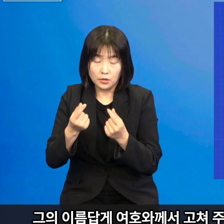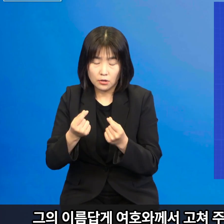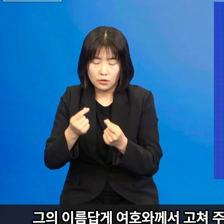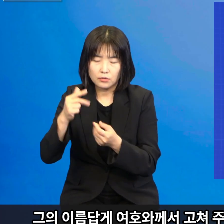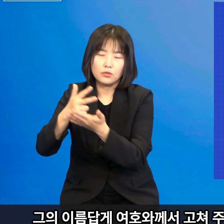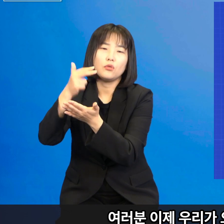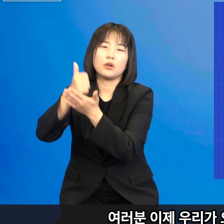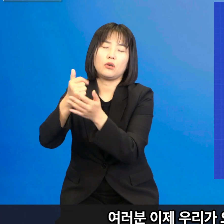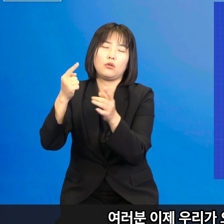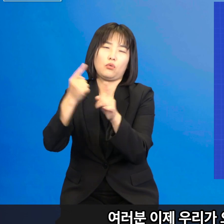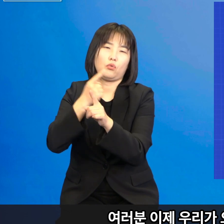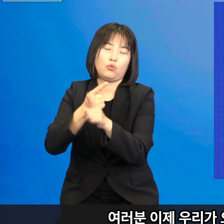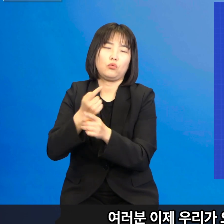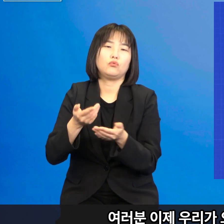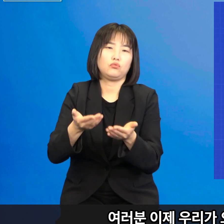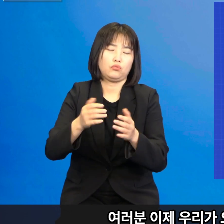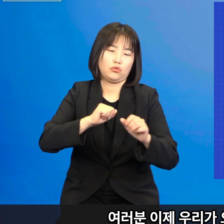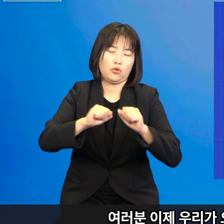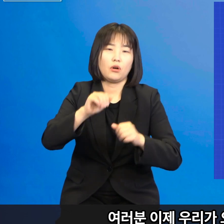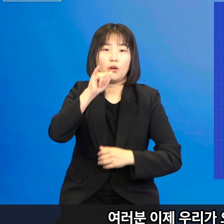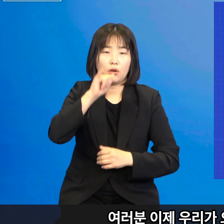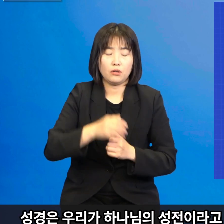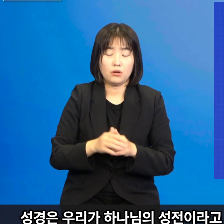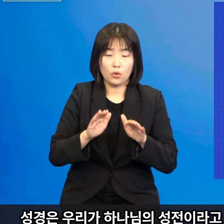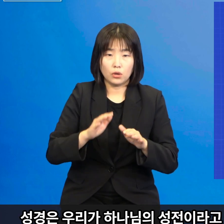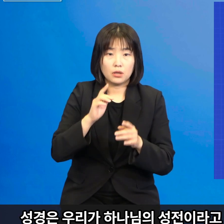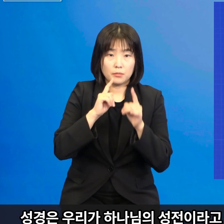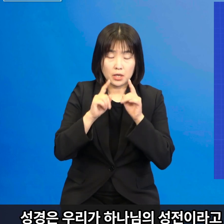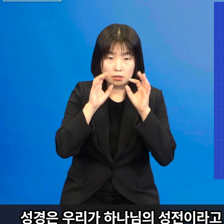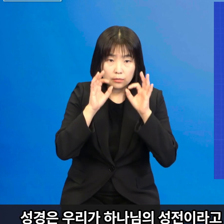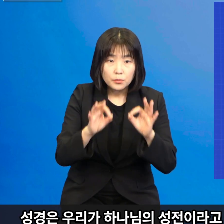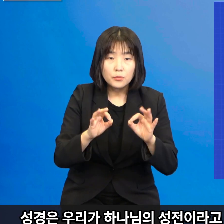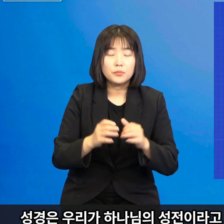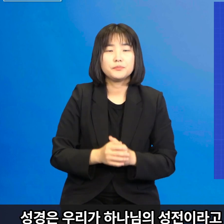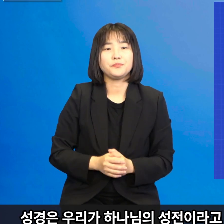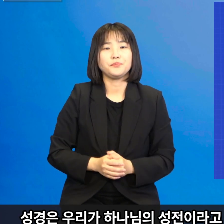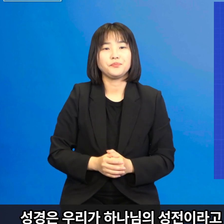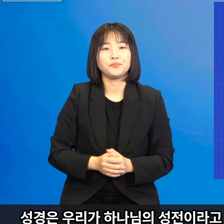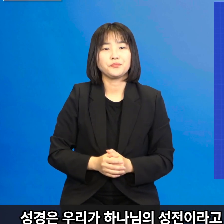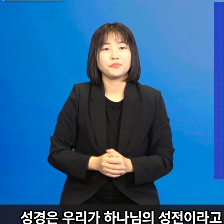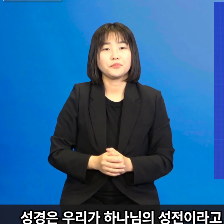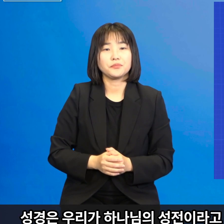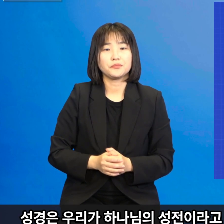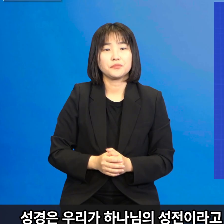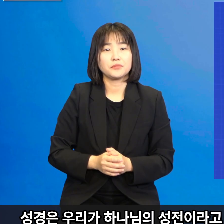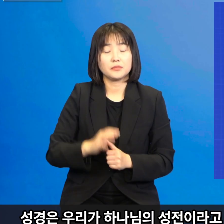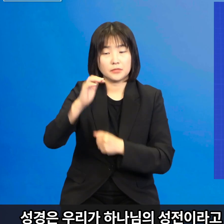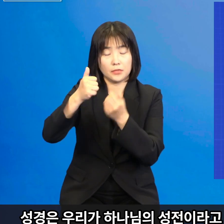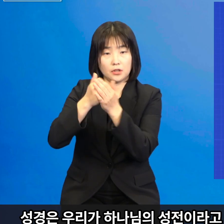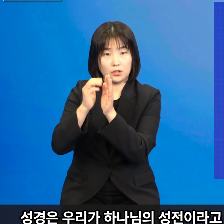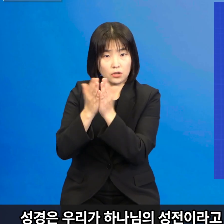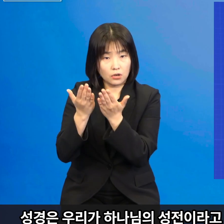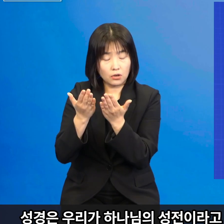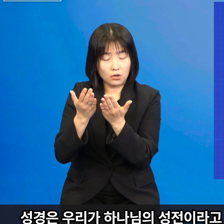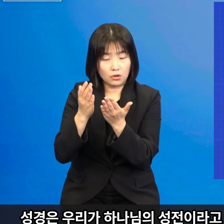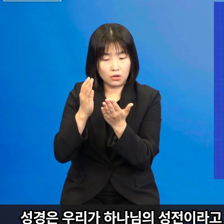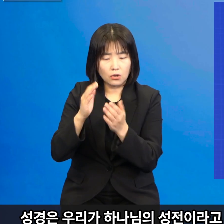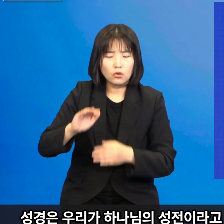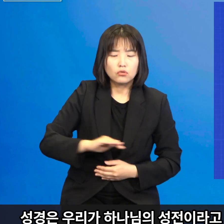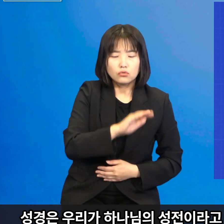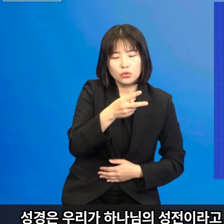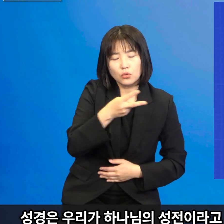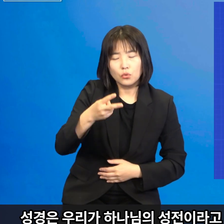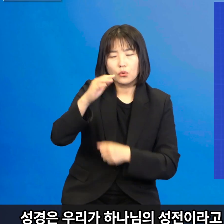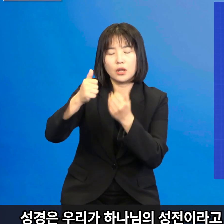되는 거죠. 여러분, 이제 우리가 오늘 이 말씀을 보면서 성경은 우리가 하나님의 성전이라고